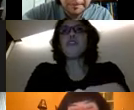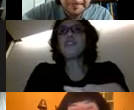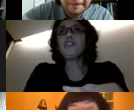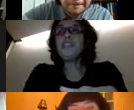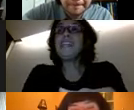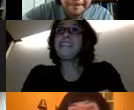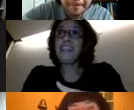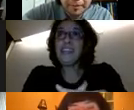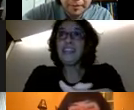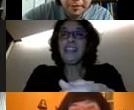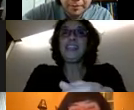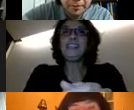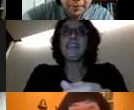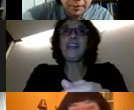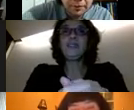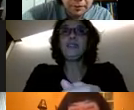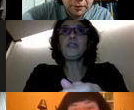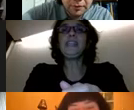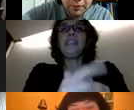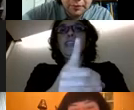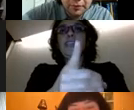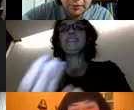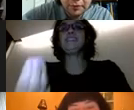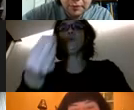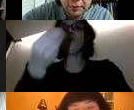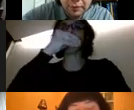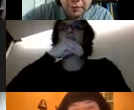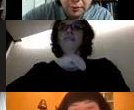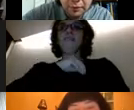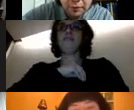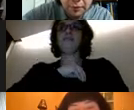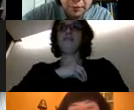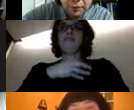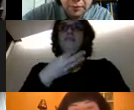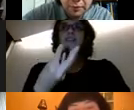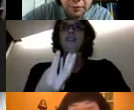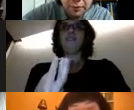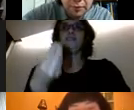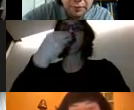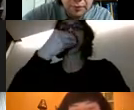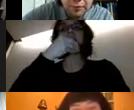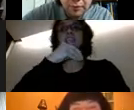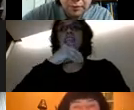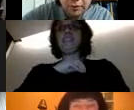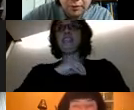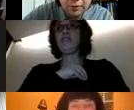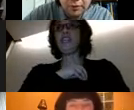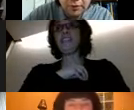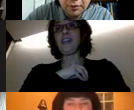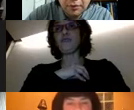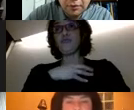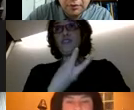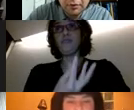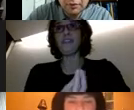la posesión del tener, en este caso, el tener se guarda, ¿cierto? En este signo,